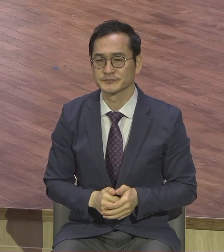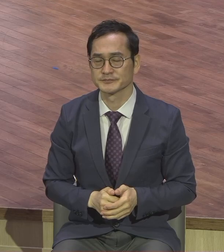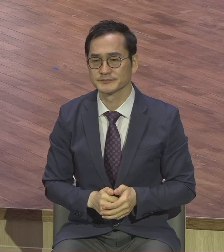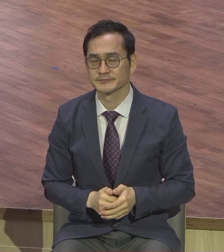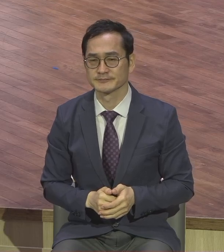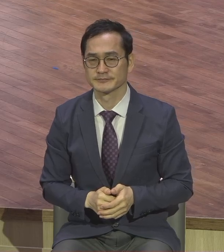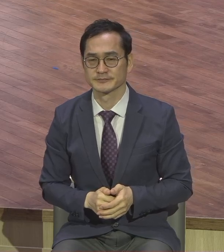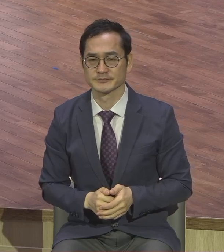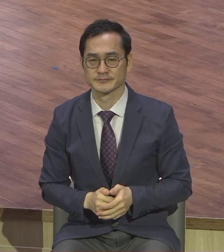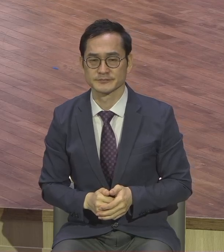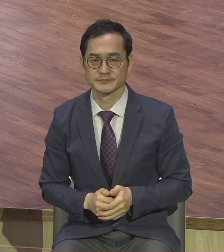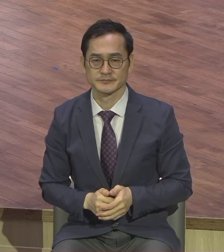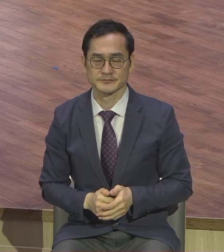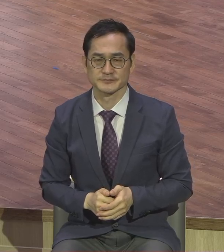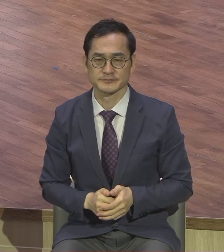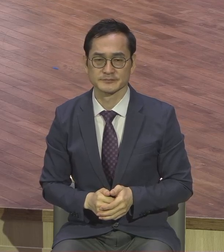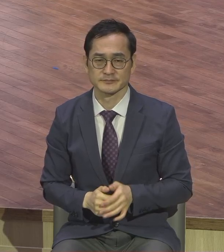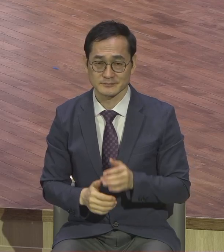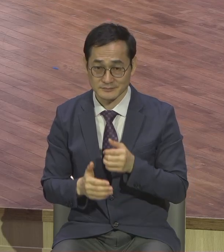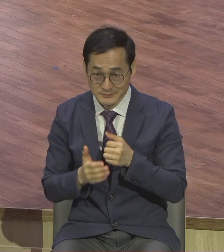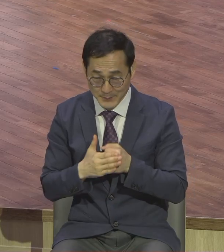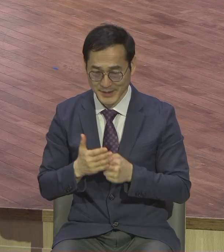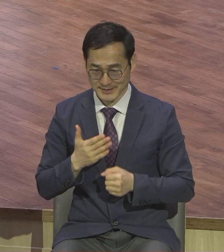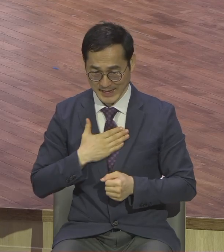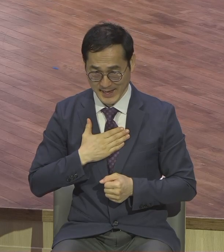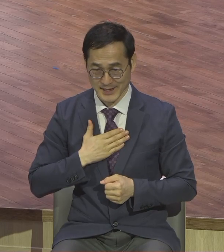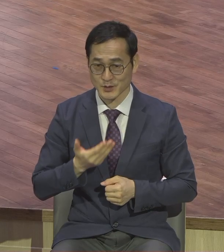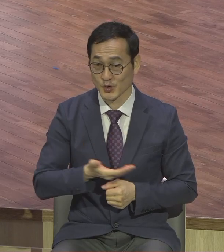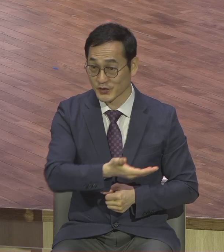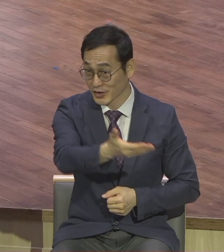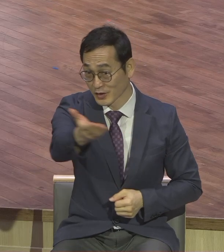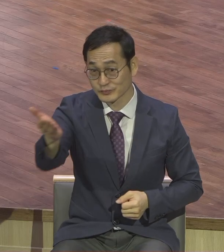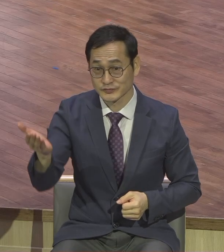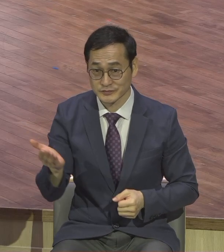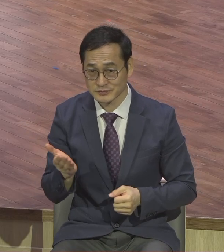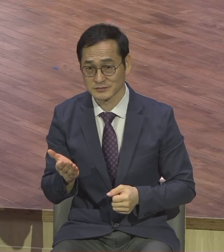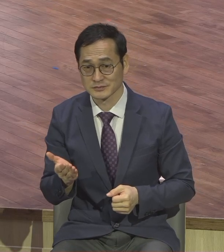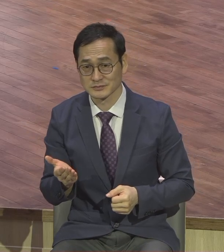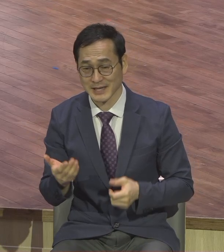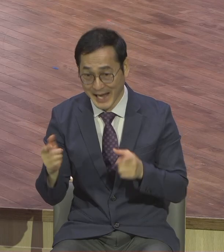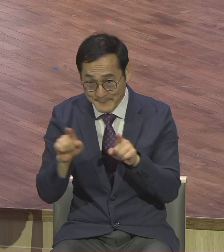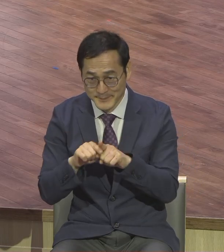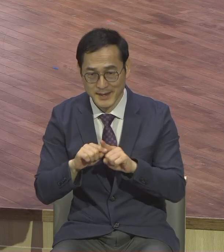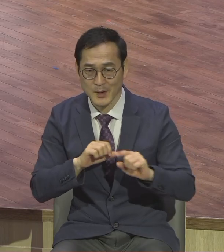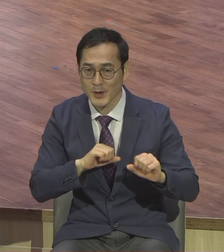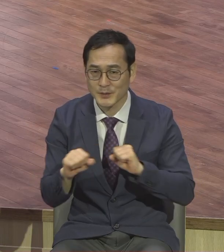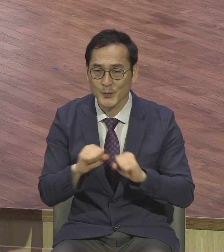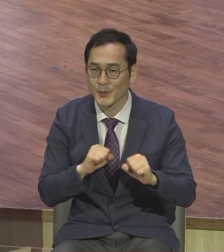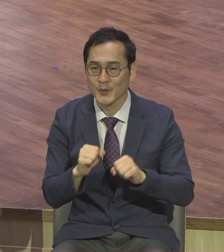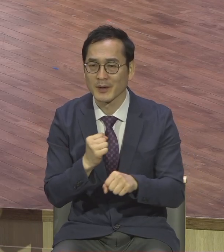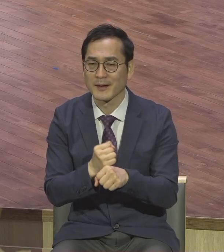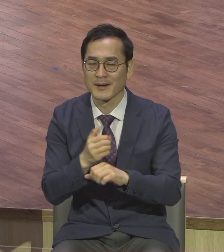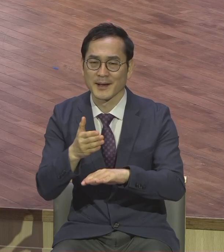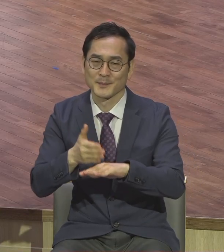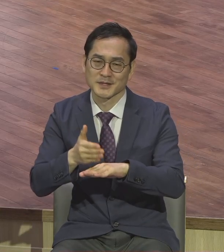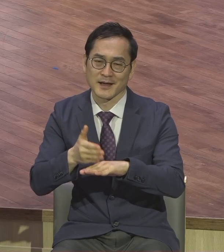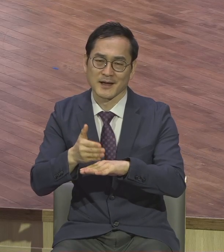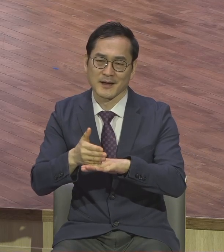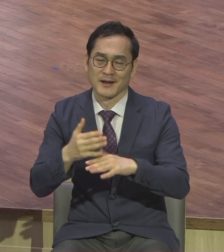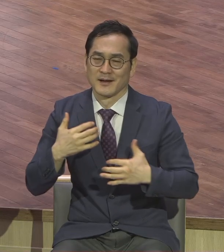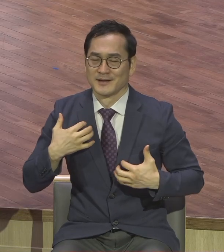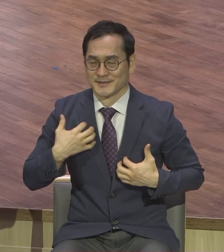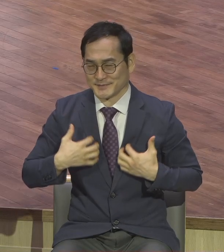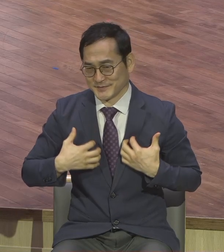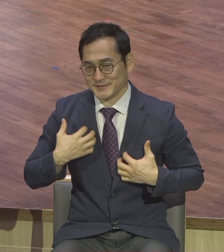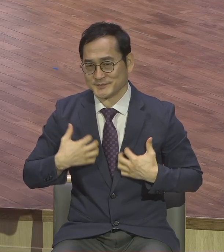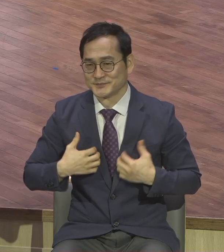동역을 하고 있는 여러분들을 볼 때마다 정말 감사와 기쁨이 흐릅니다. 하나님께서